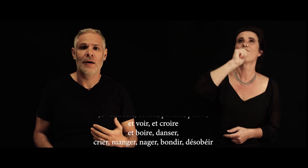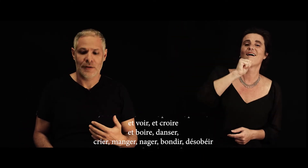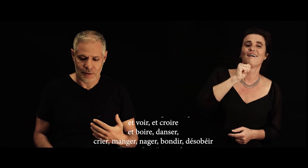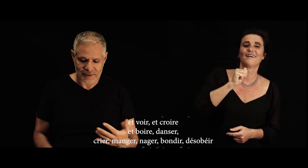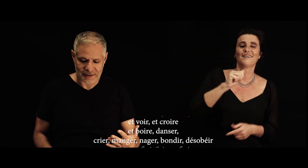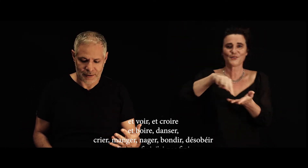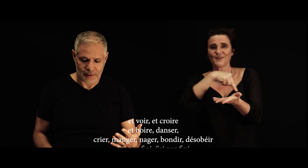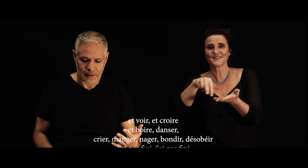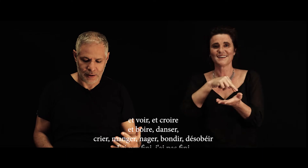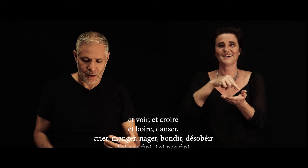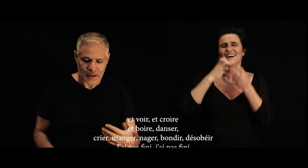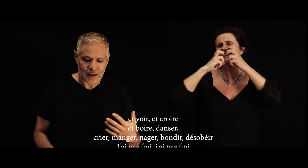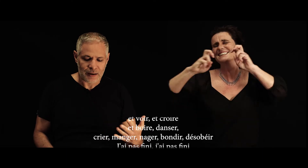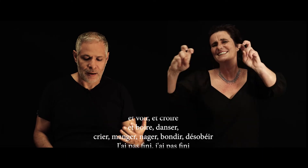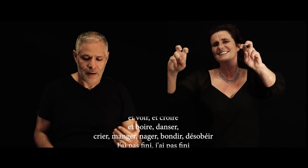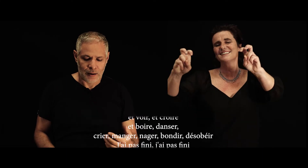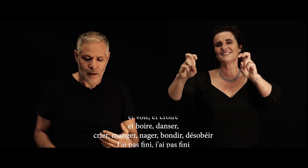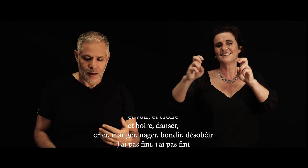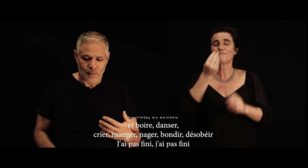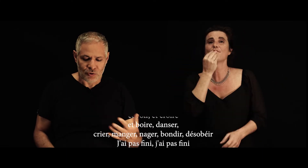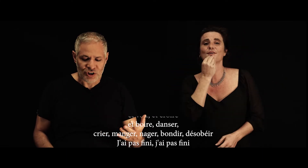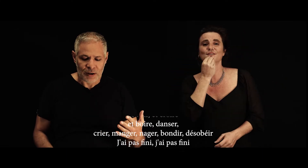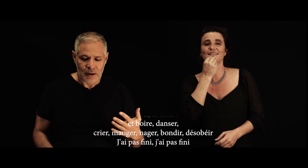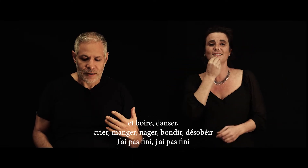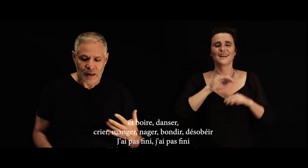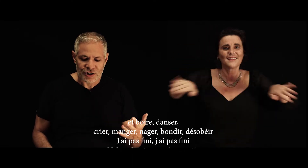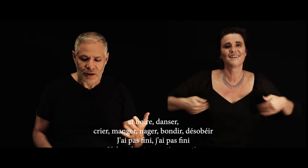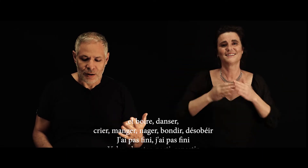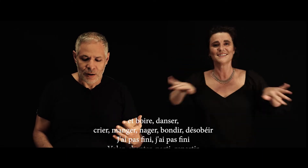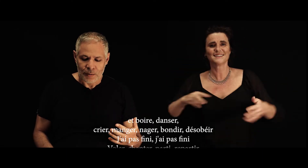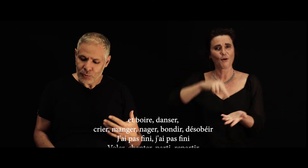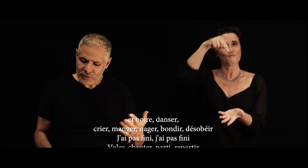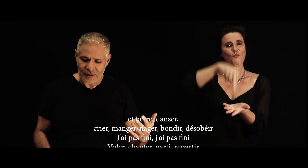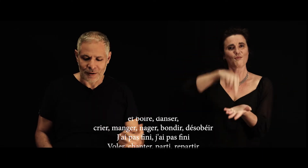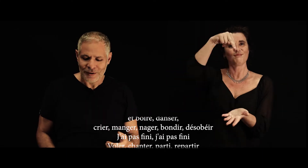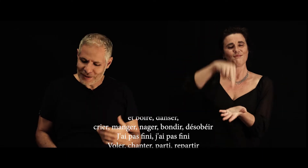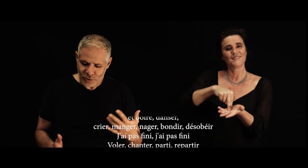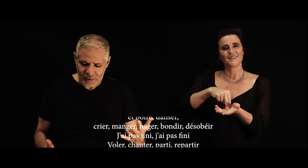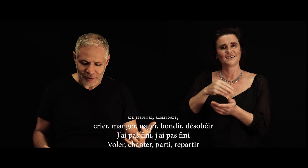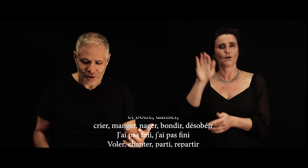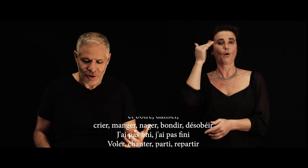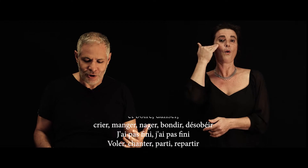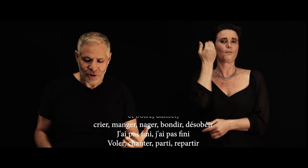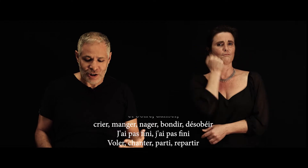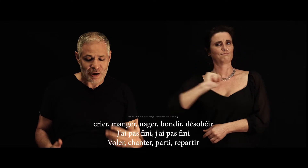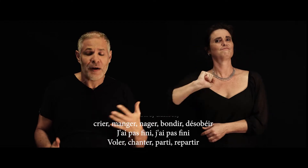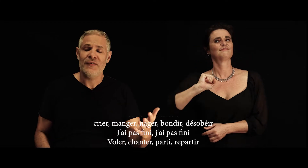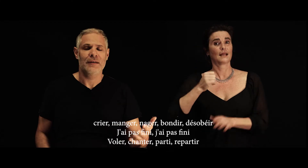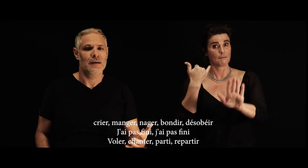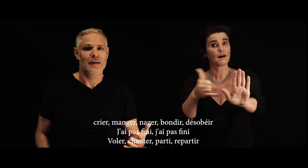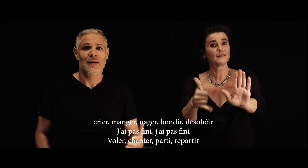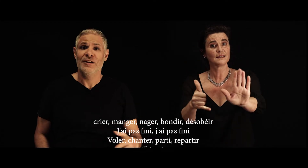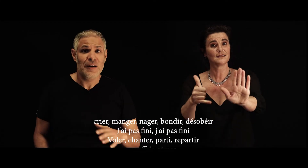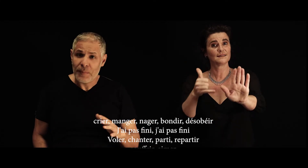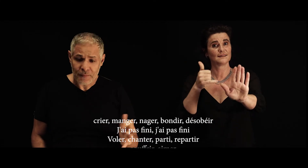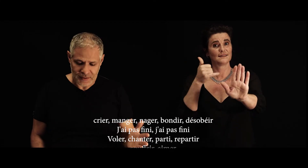boire, danser, crier, manger, nager, bondir, désobéir. J'ai pas